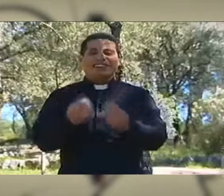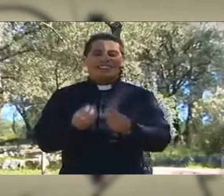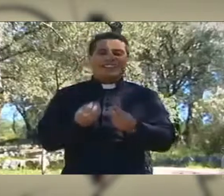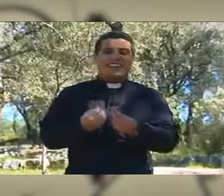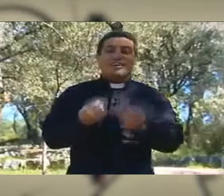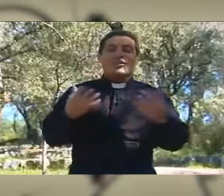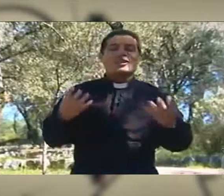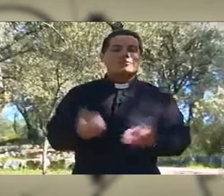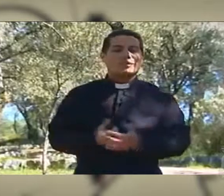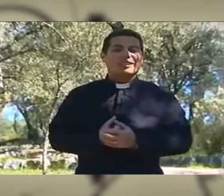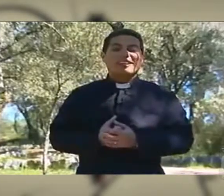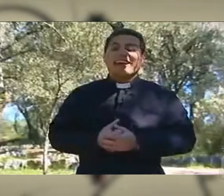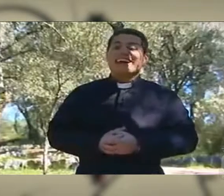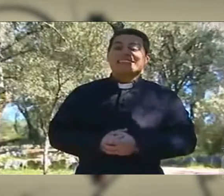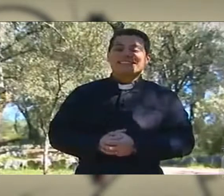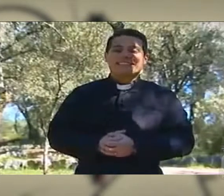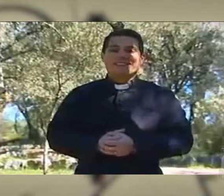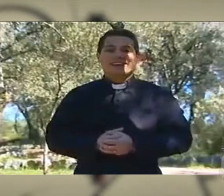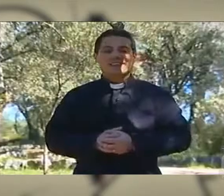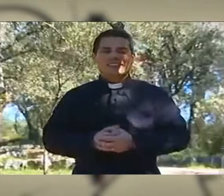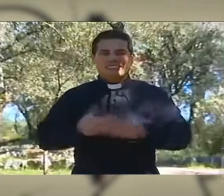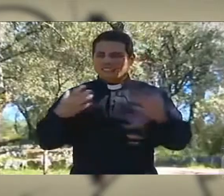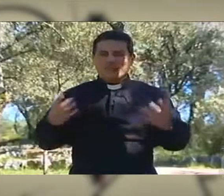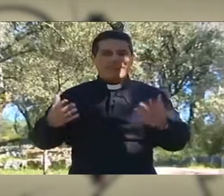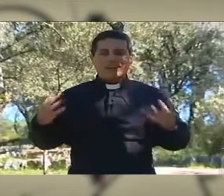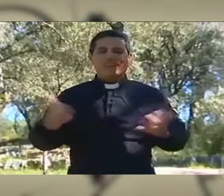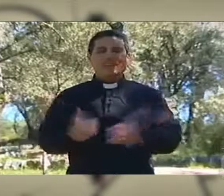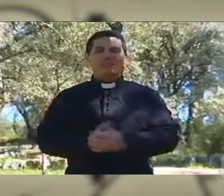paz, precisa de homens e mulheres.